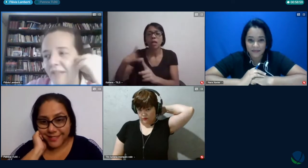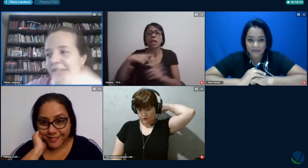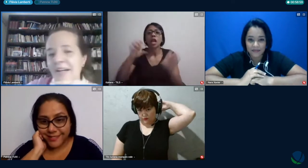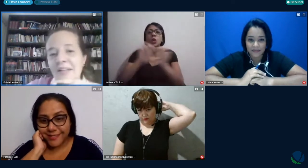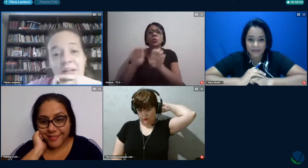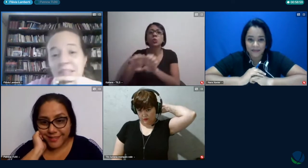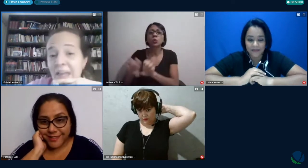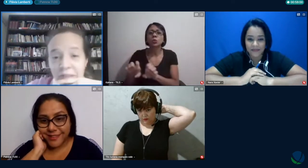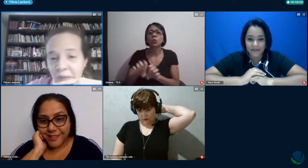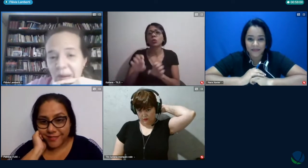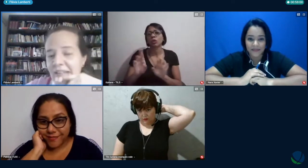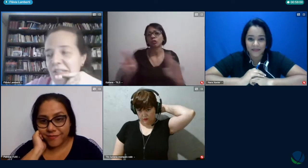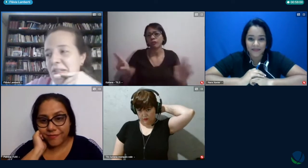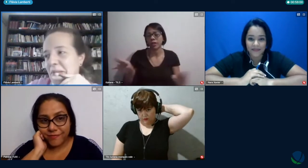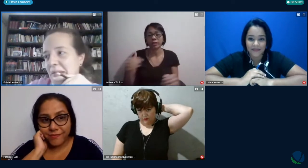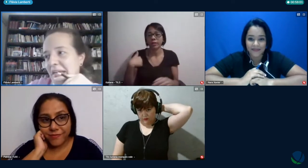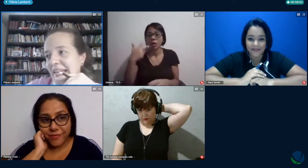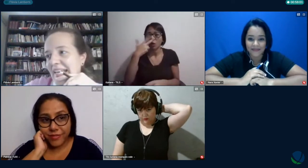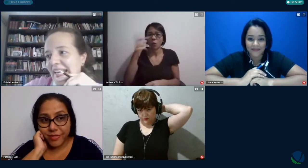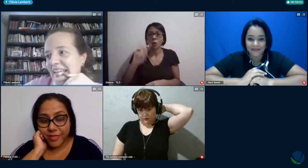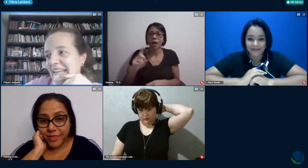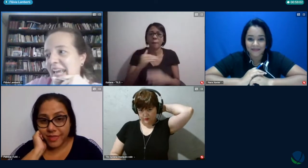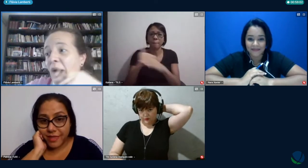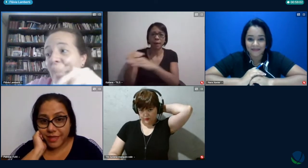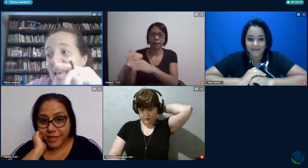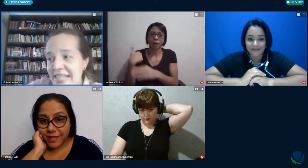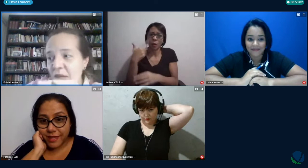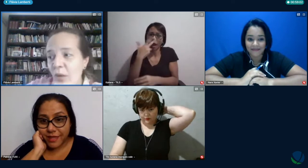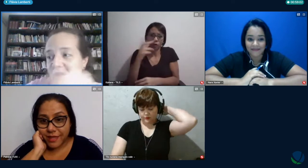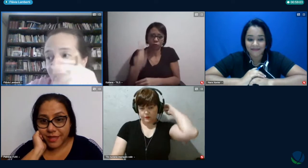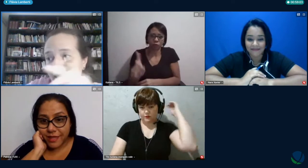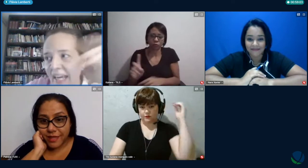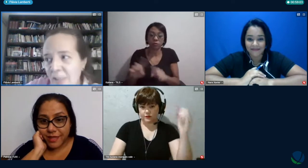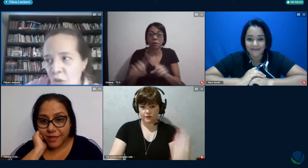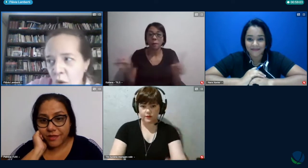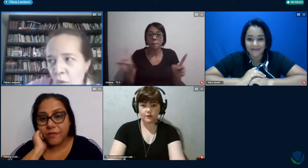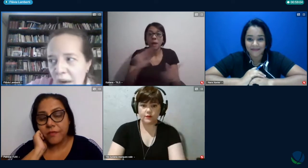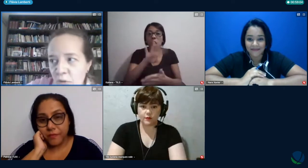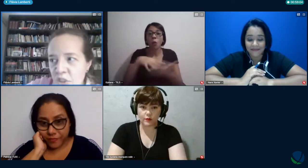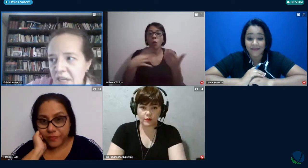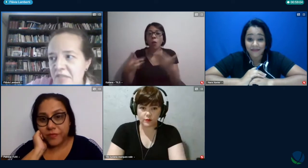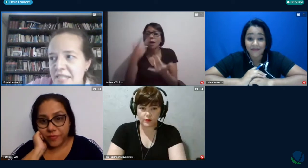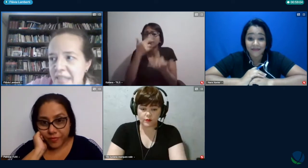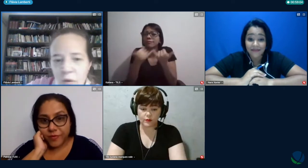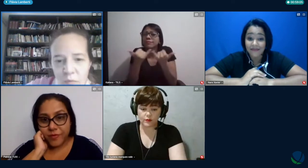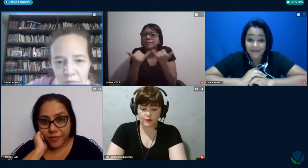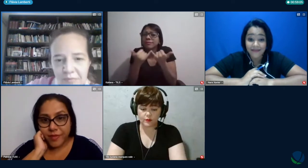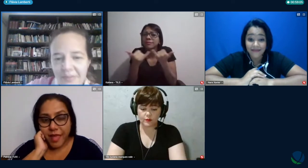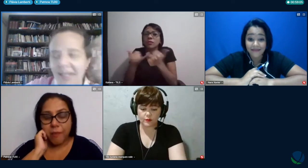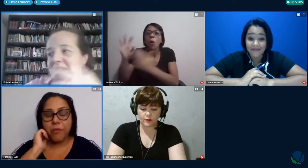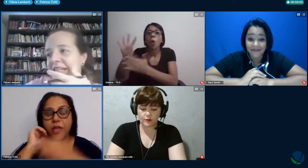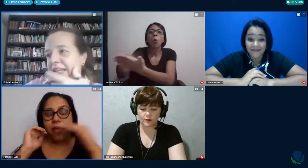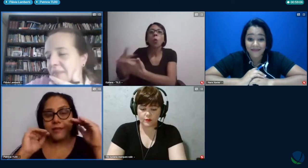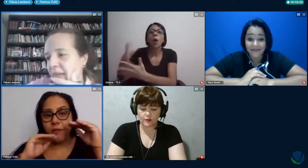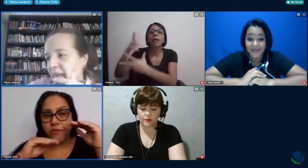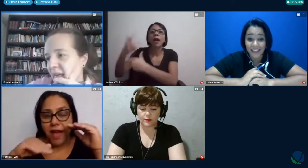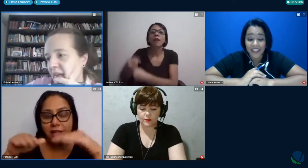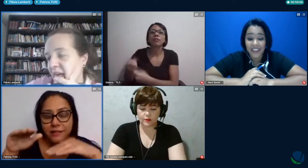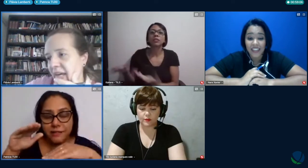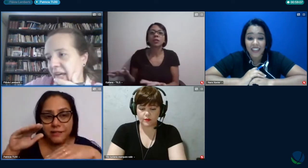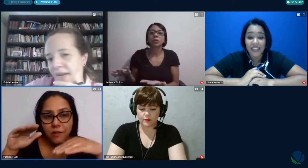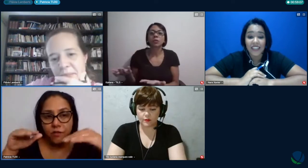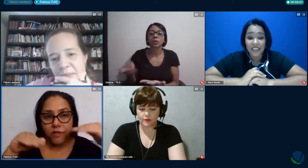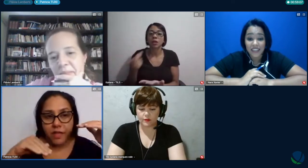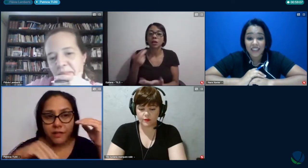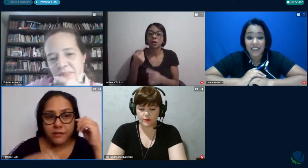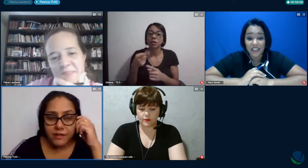estrutura. Não acho. Agora, esse quadro está idêntico ao quadro de revisão. Né? Porque são